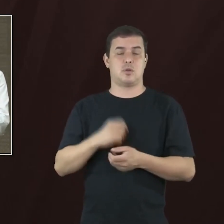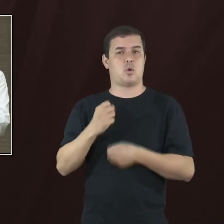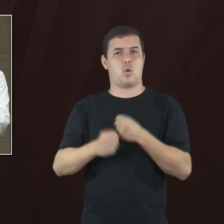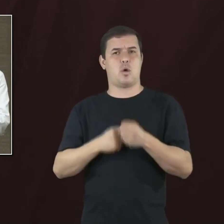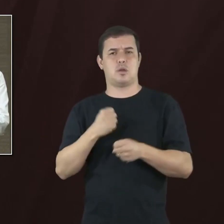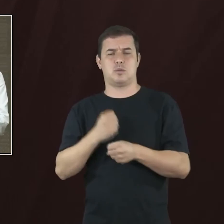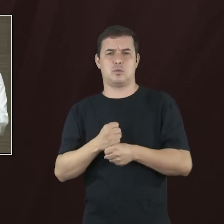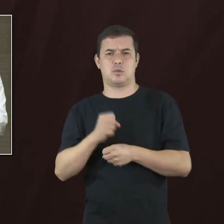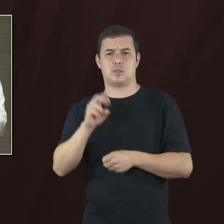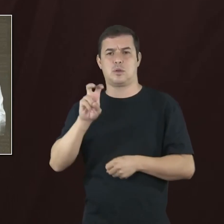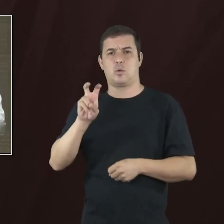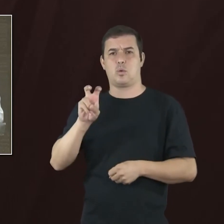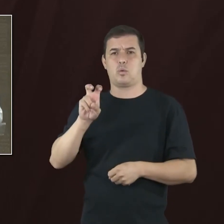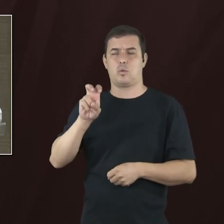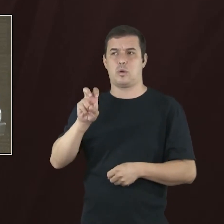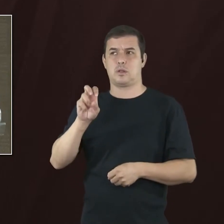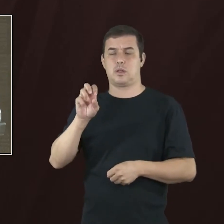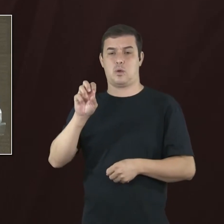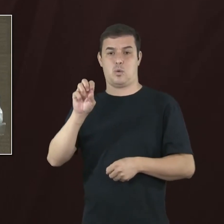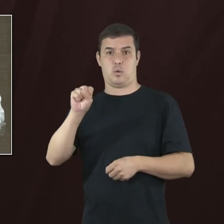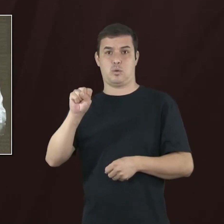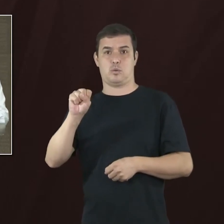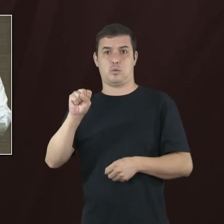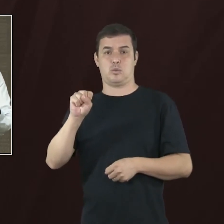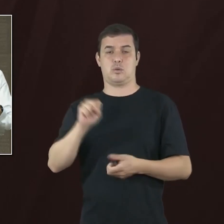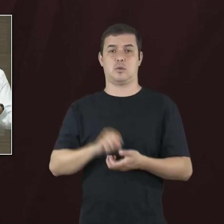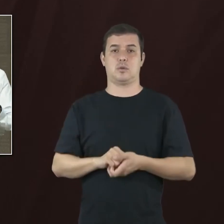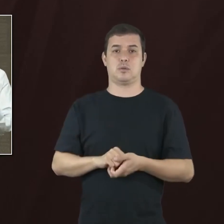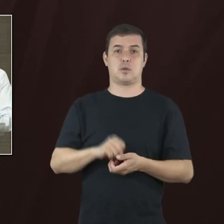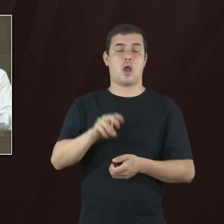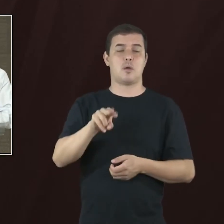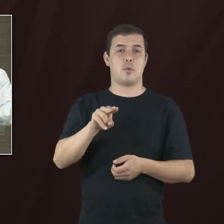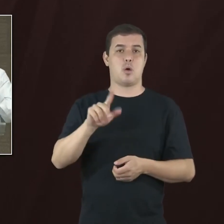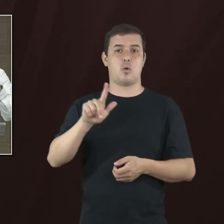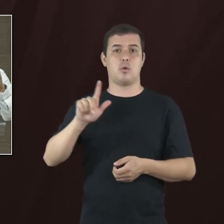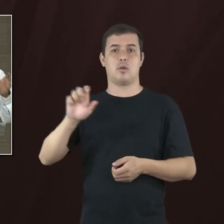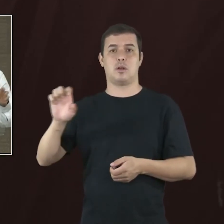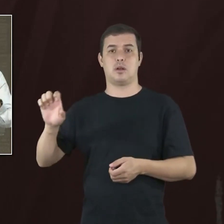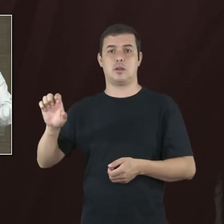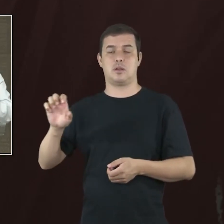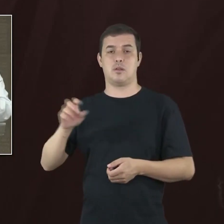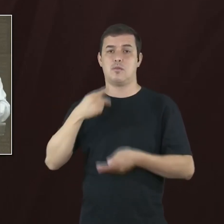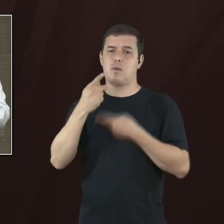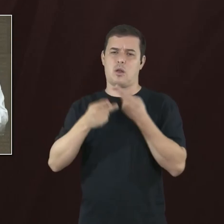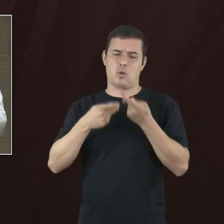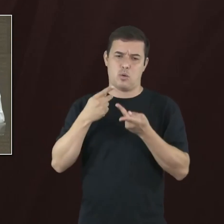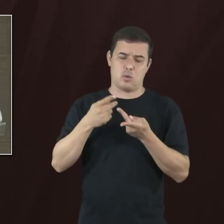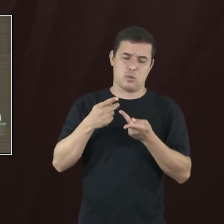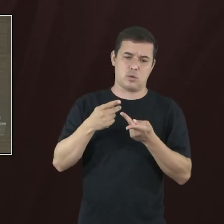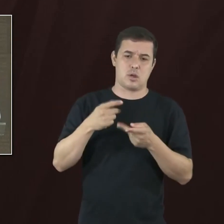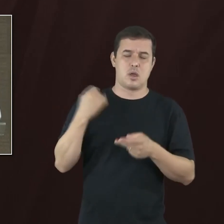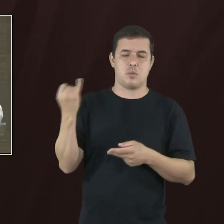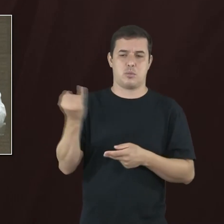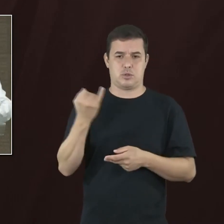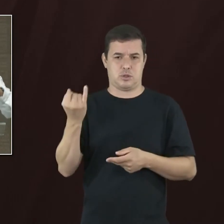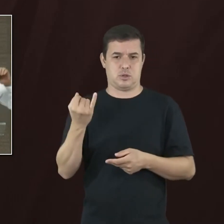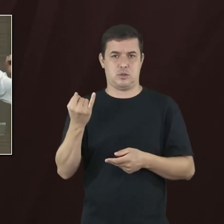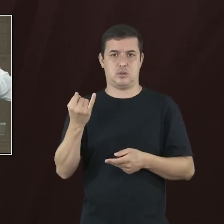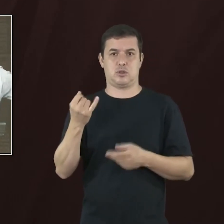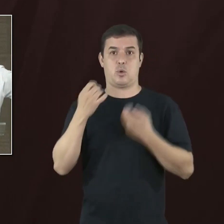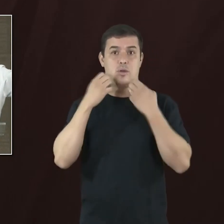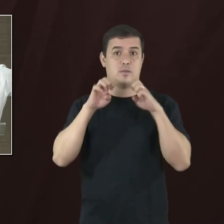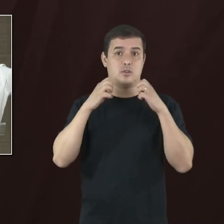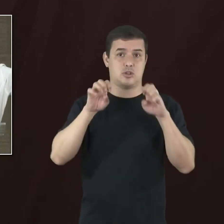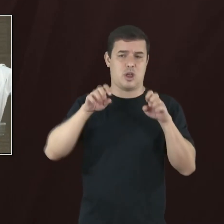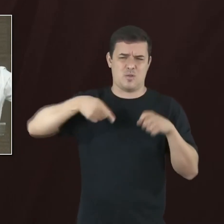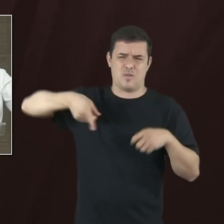57, 58, ouviu o irmão Lee falar que precisamos sair do continente, da ilha de Taiwan, e levar esse evangelho